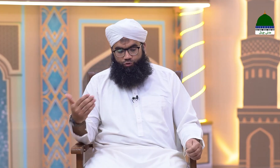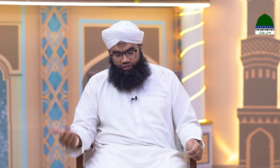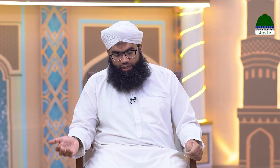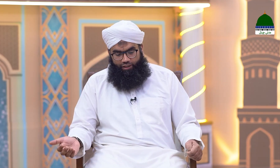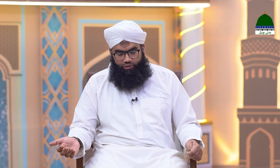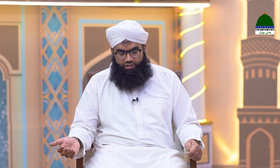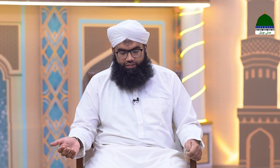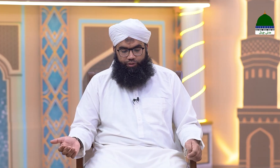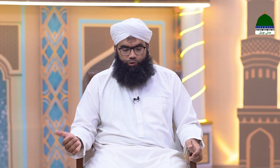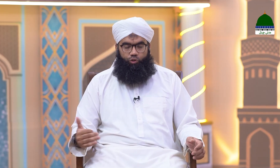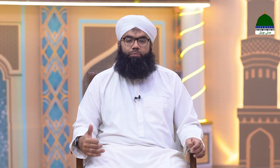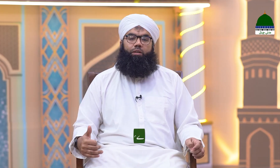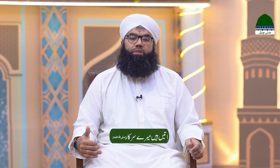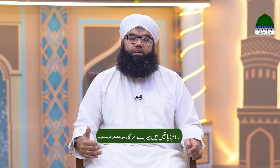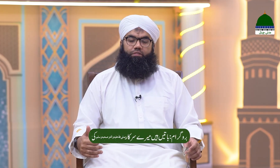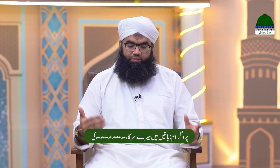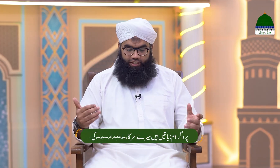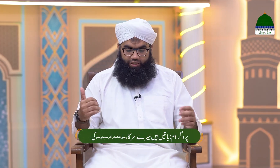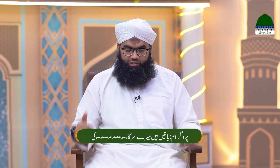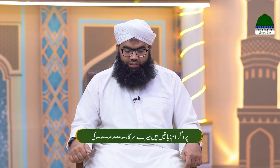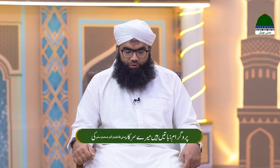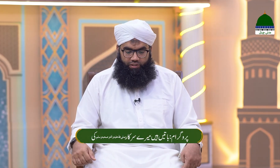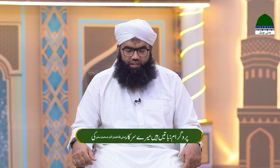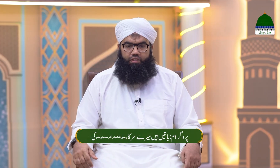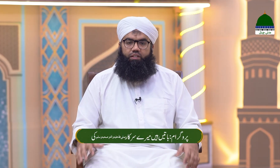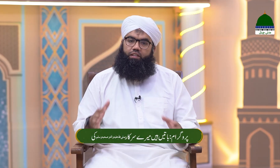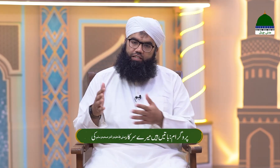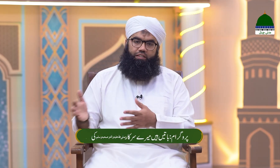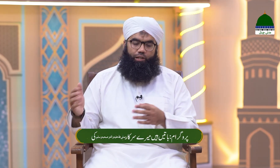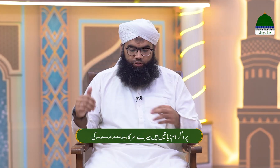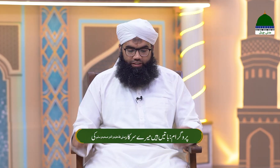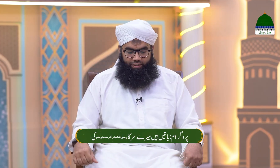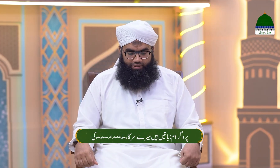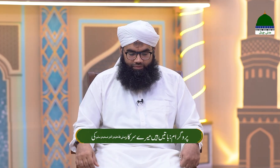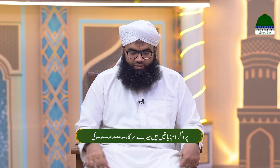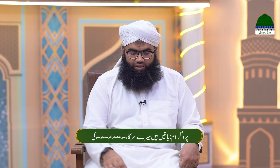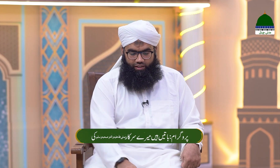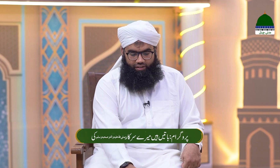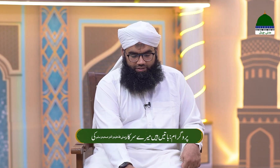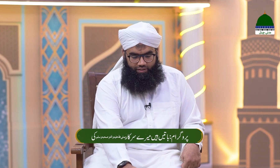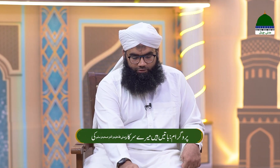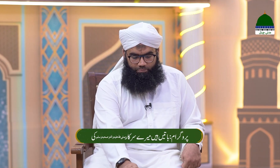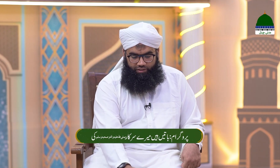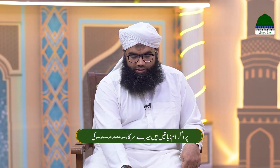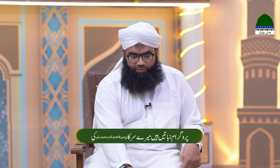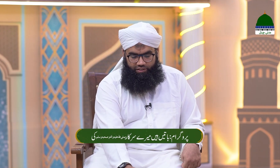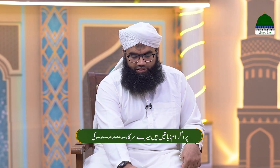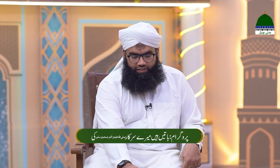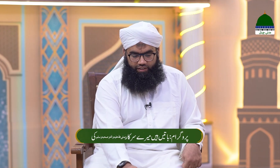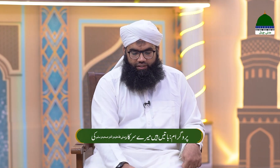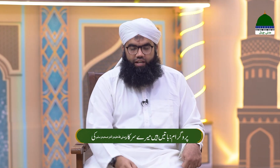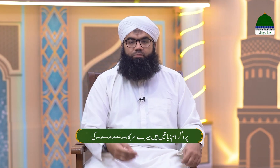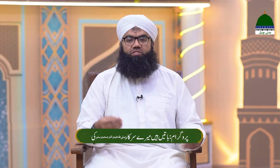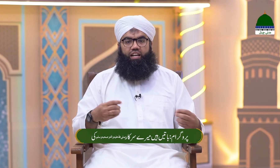کبھی سسرال والوں کے ساتھ تو کبھی اپنے دیگر رشتہ داروں کے ساتھ قطع تعلقی کر لیتے ہیں۔ الغرض بدقسمتی